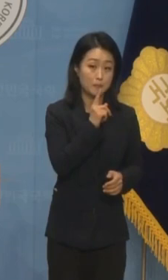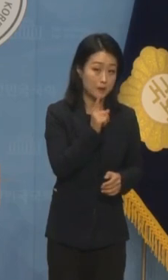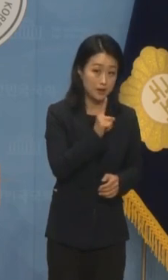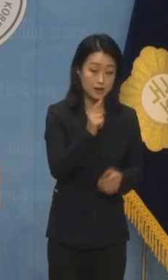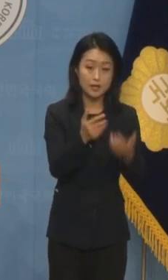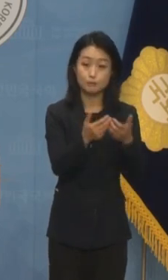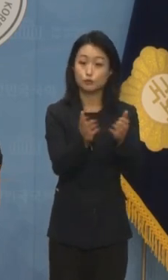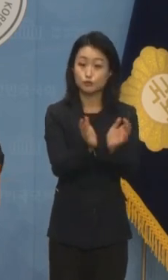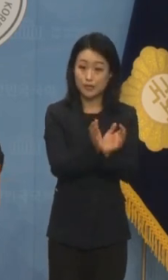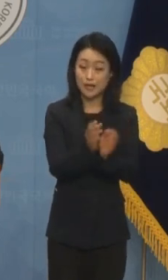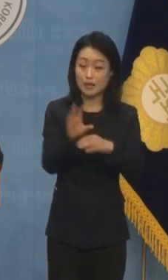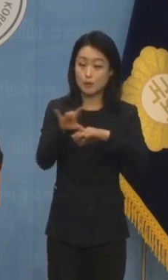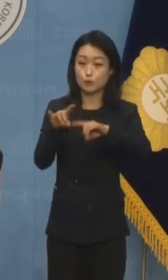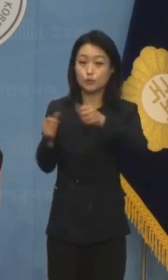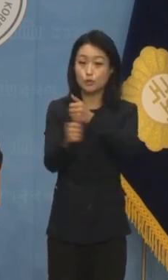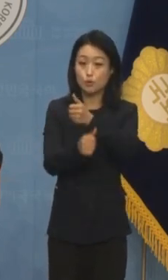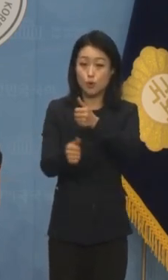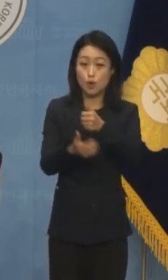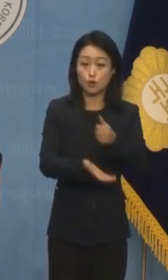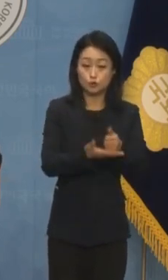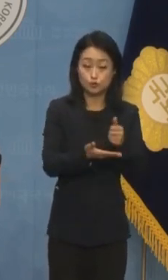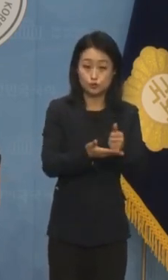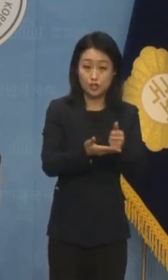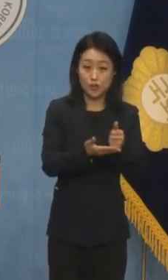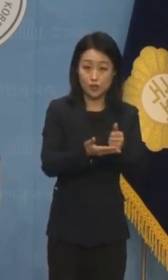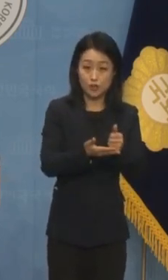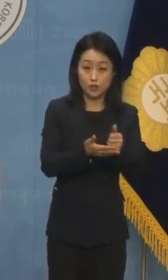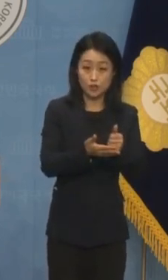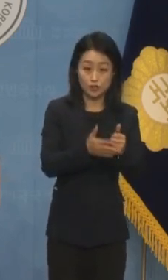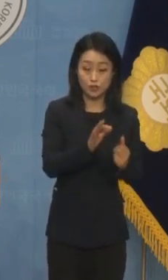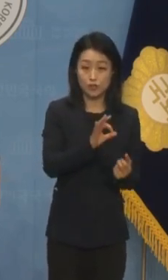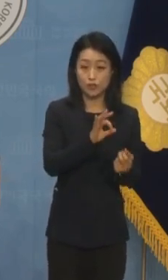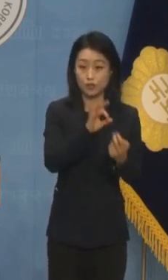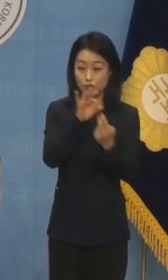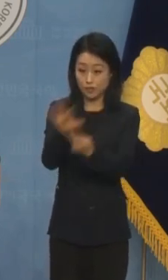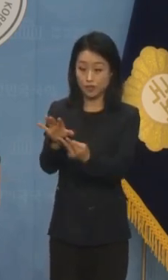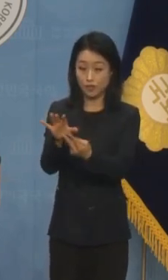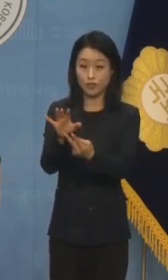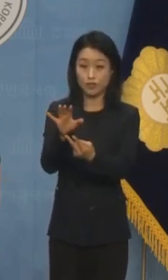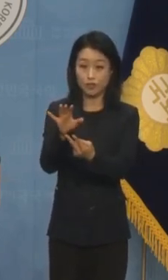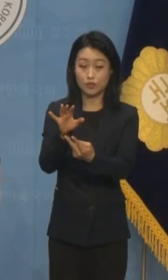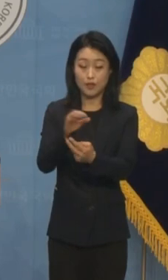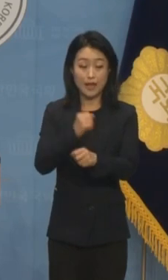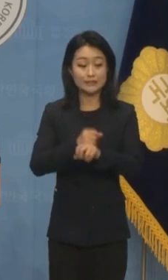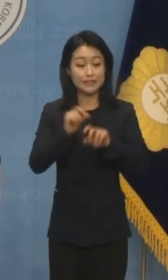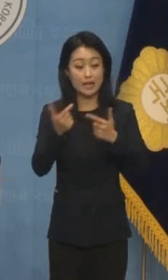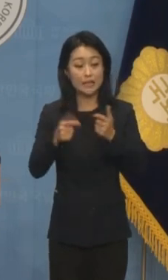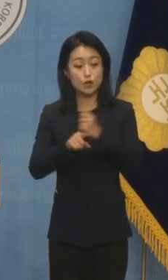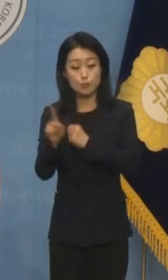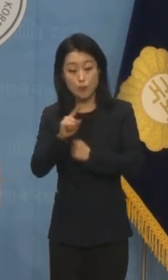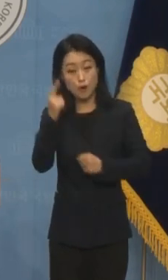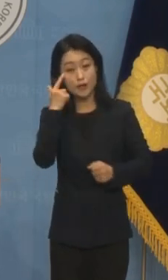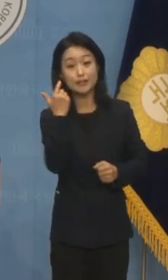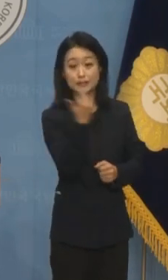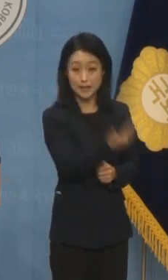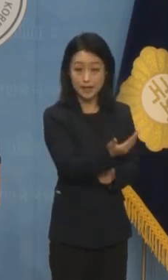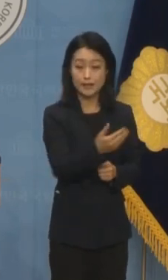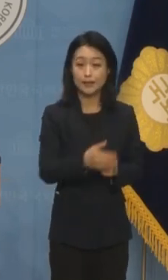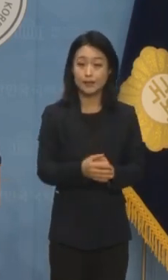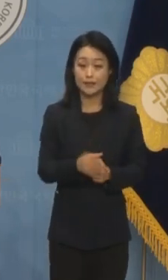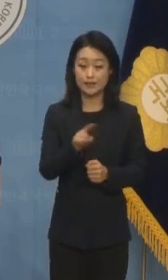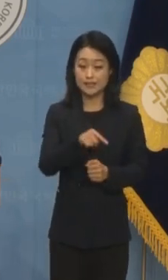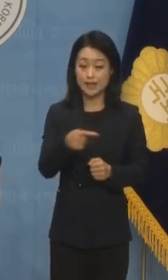민주당이 왜 방통위원 추천을 안 하고 있느냐는 김재원 전의원의 질문에 정당이 제